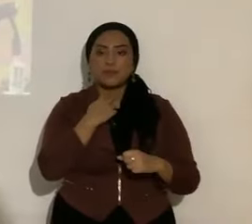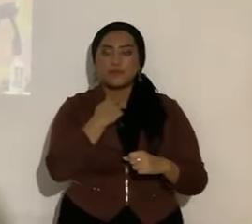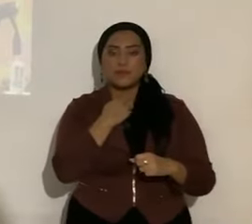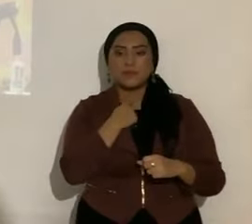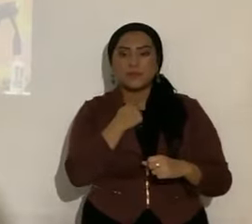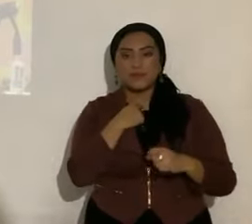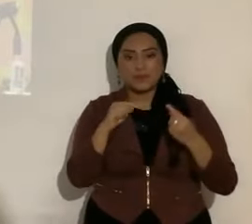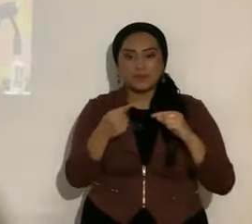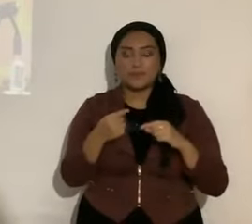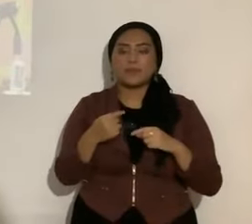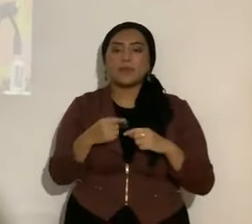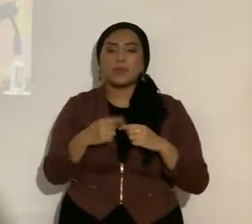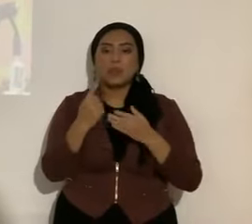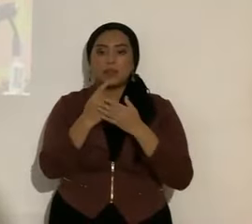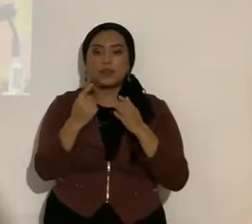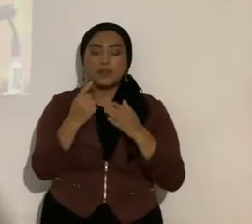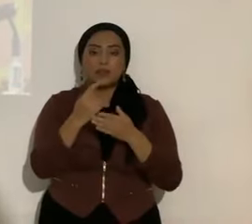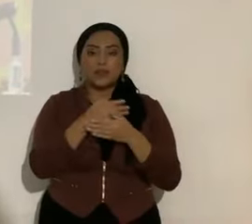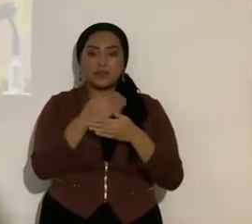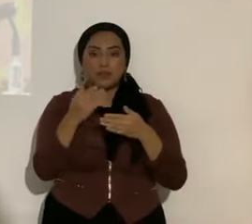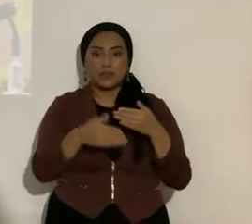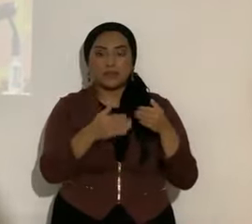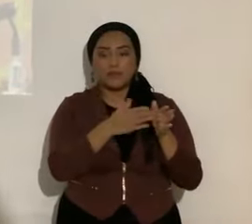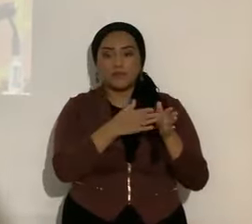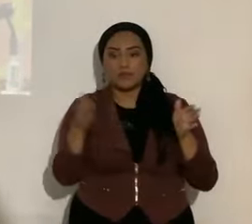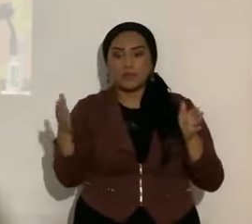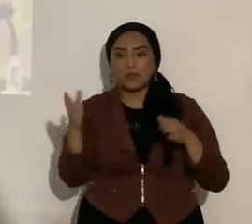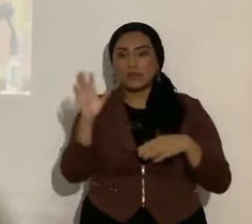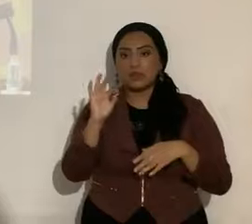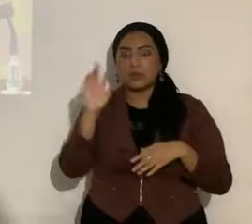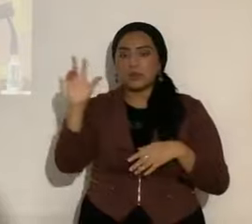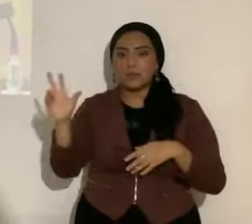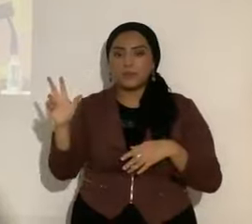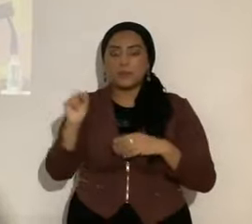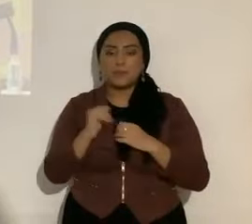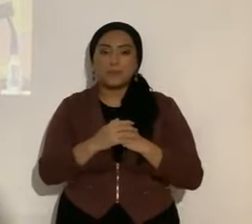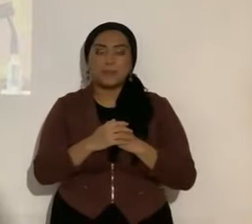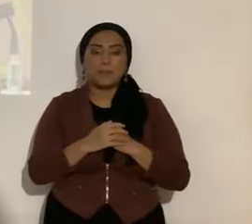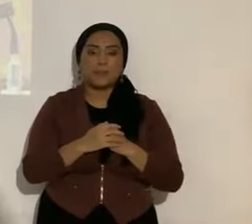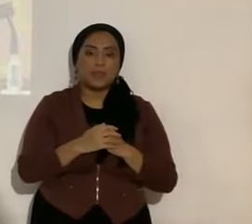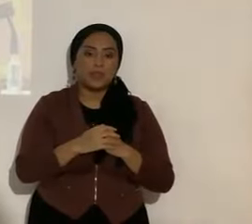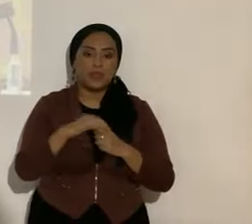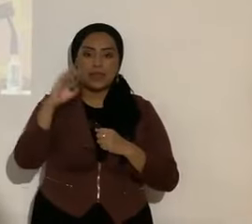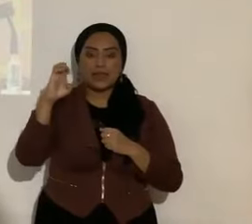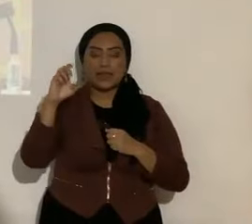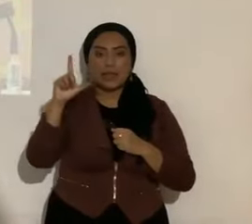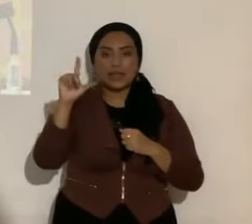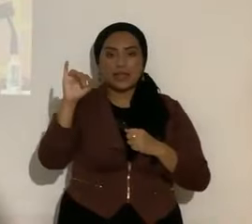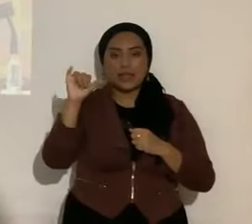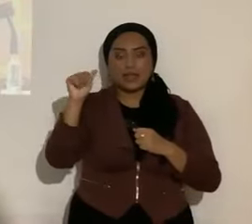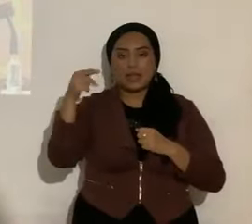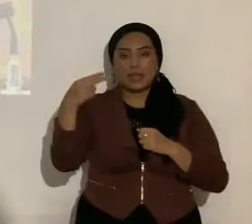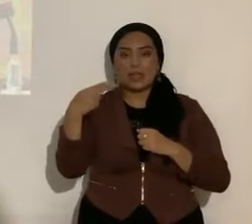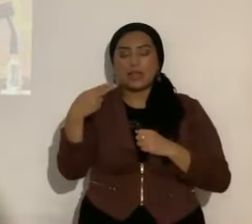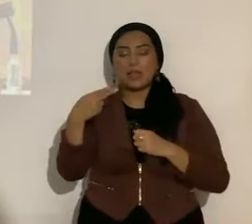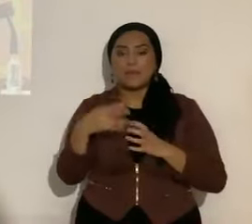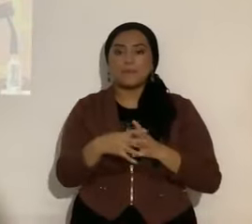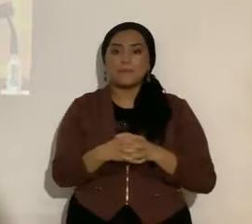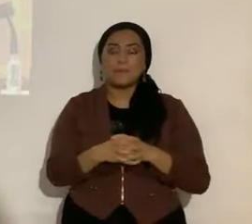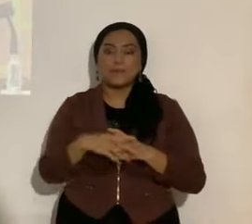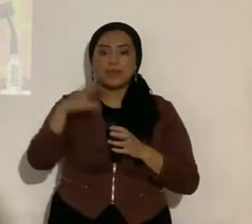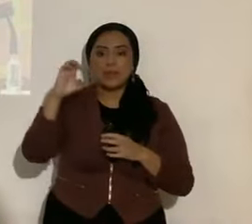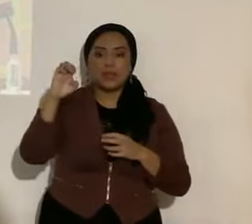garganta. Recta final 93. Recta final 93. Eliyahu, Elías. Eliyahu